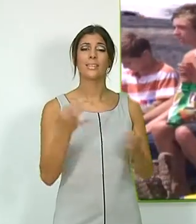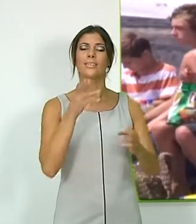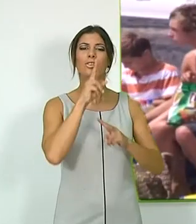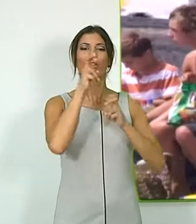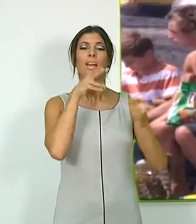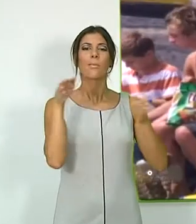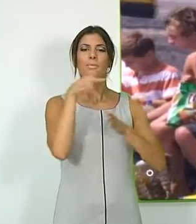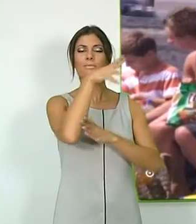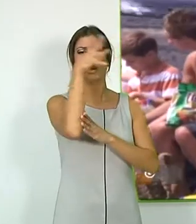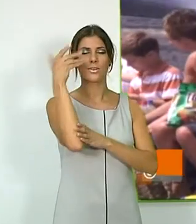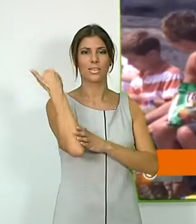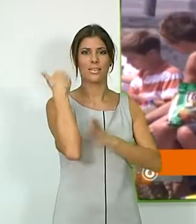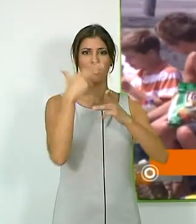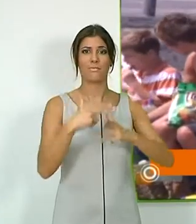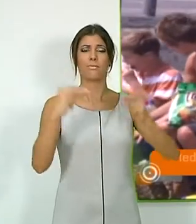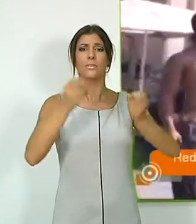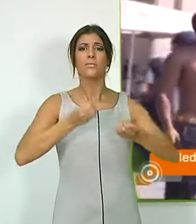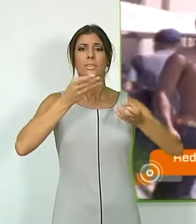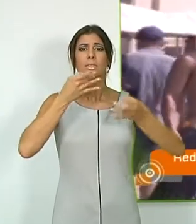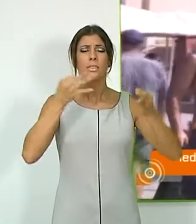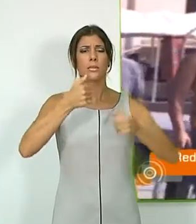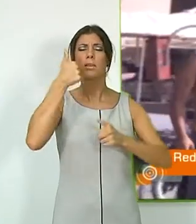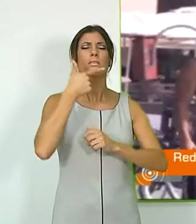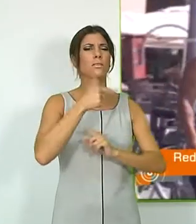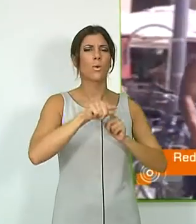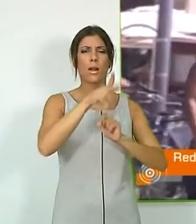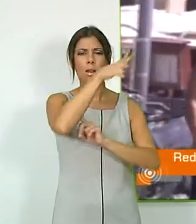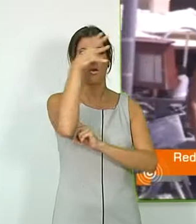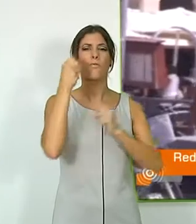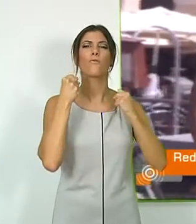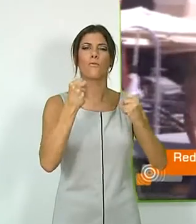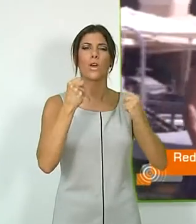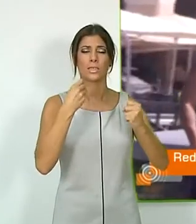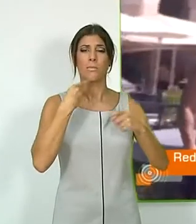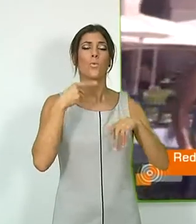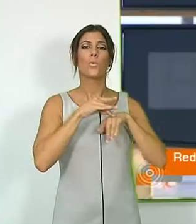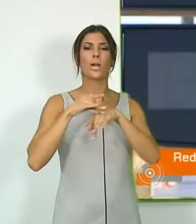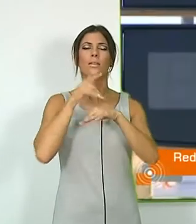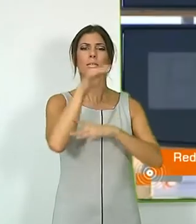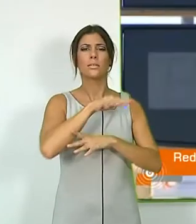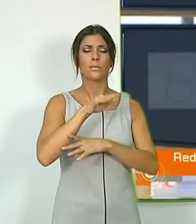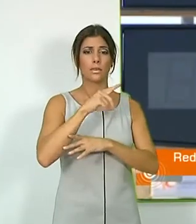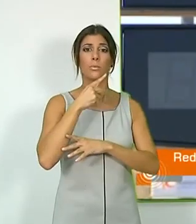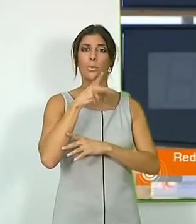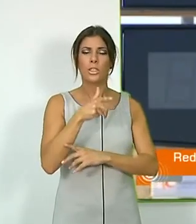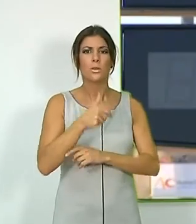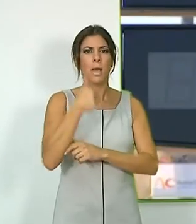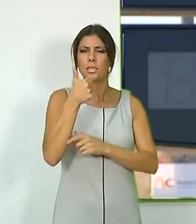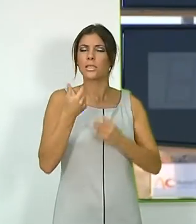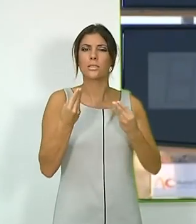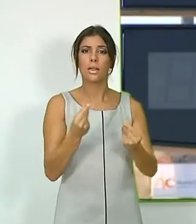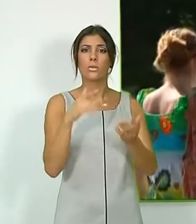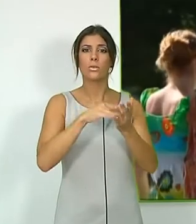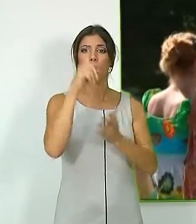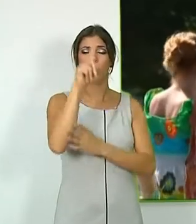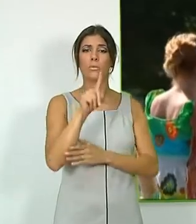A punto de dejar atrás definitivamente el verano, es hora de hacer balance y los datos certifican el calor que hemos pasado. Ha sido el verano más